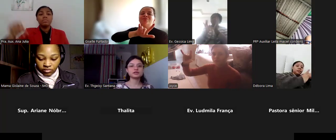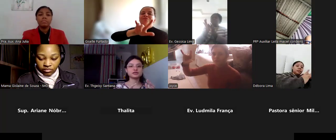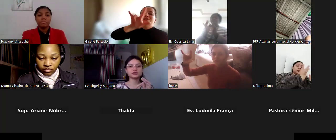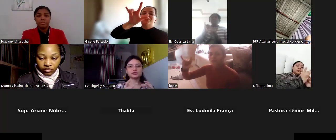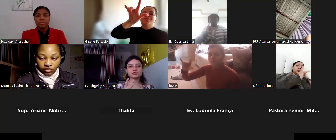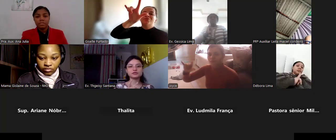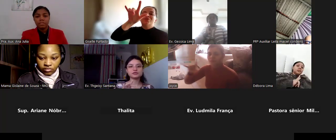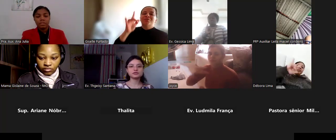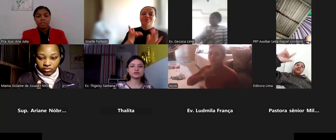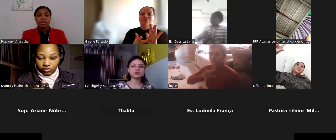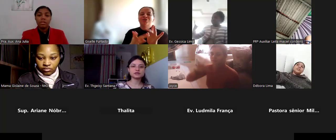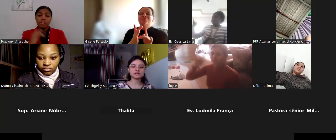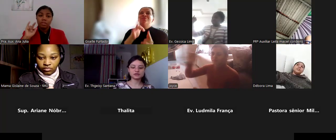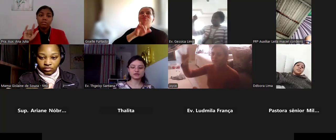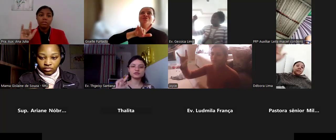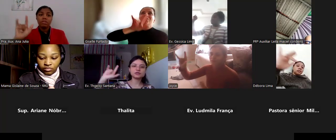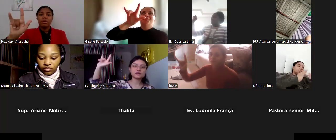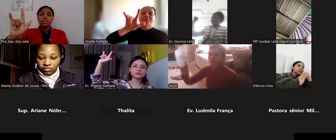vou fazer o eu te amo. Jesus, eu te amo.